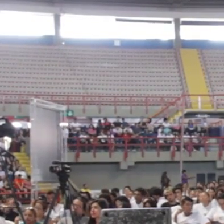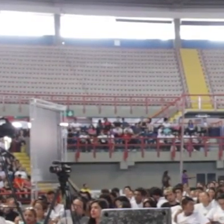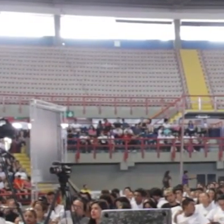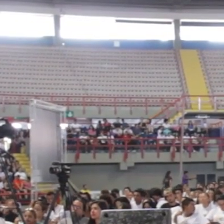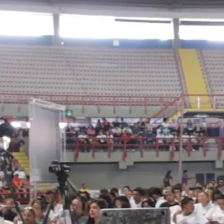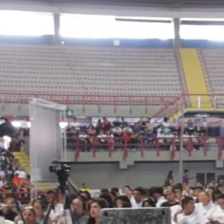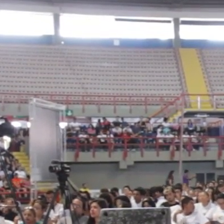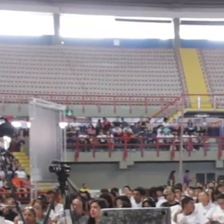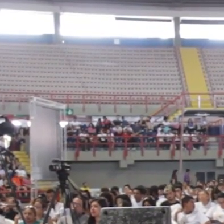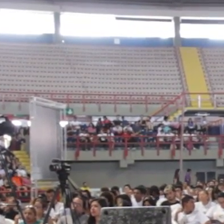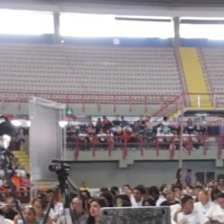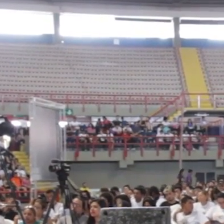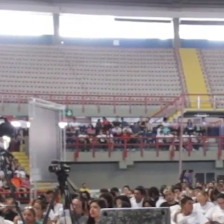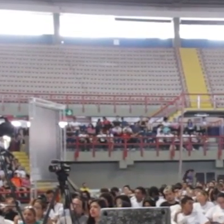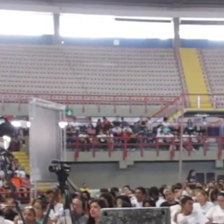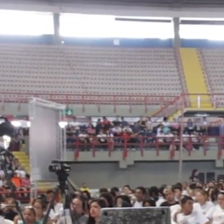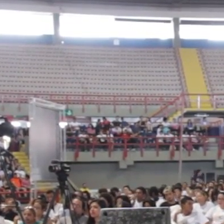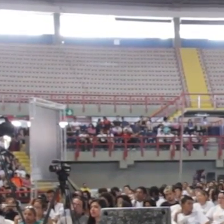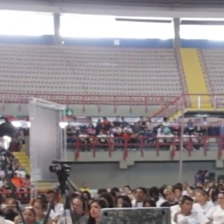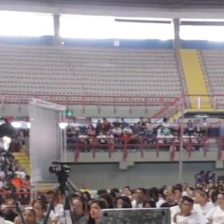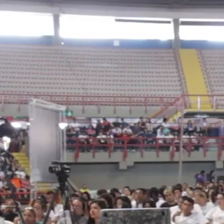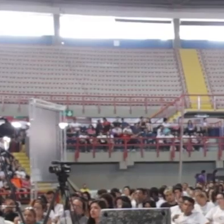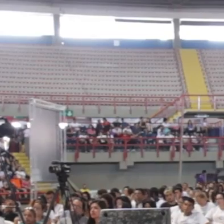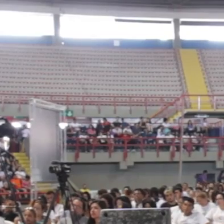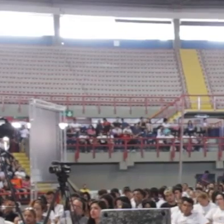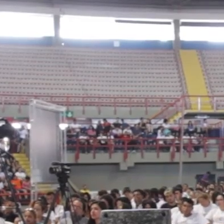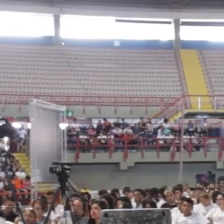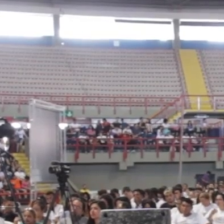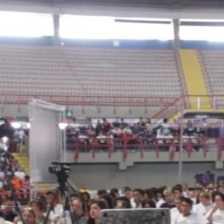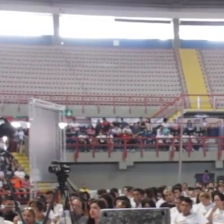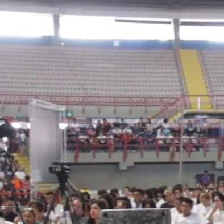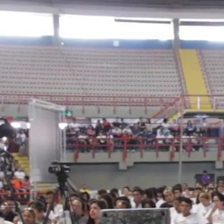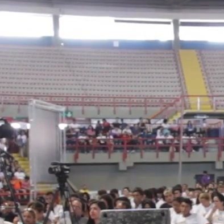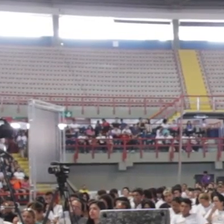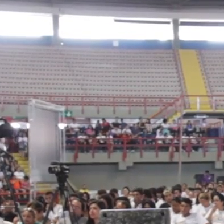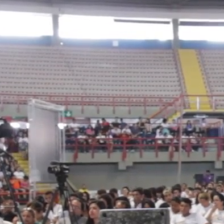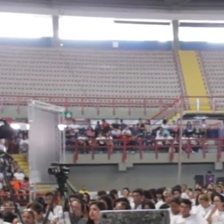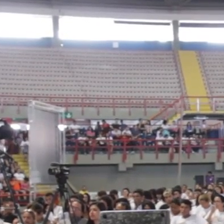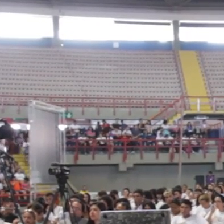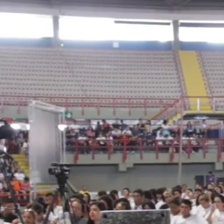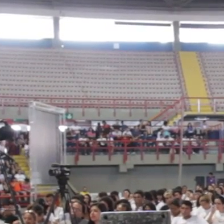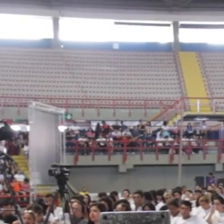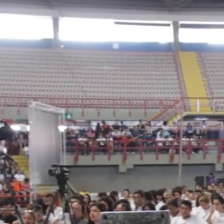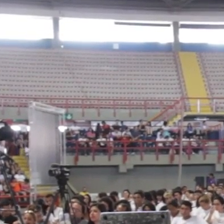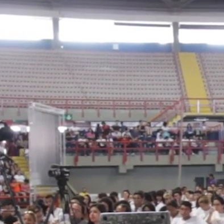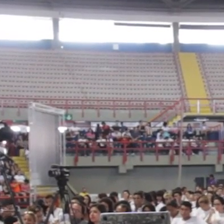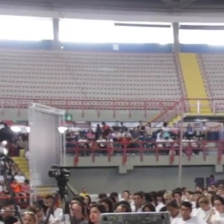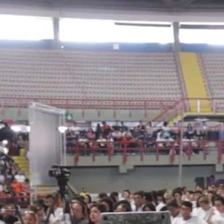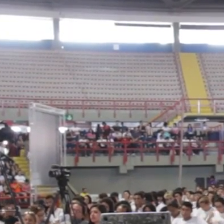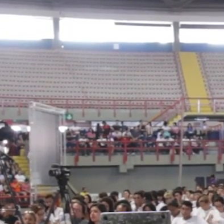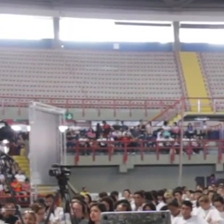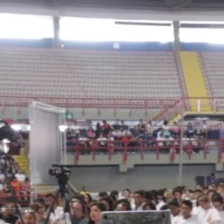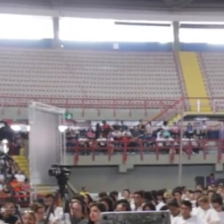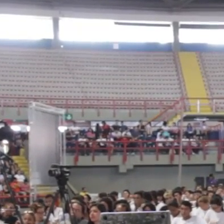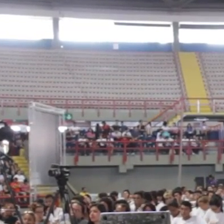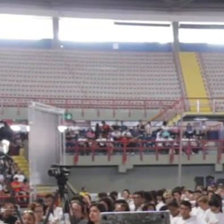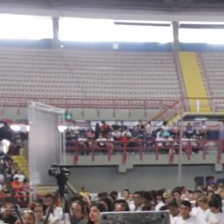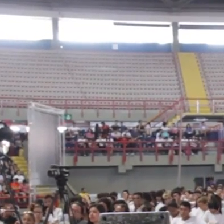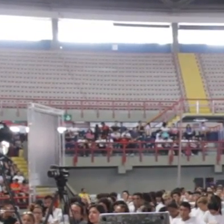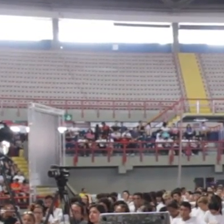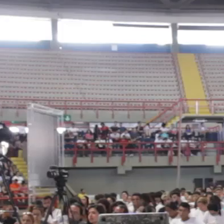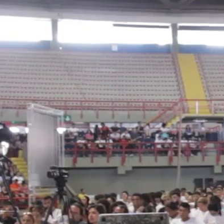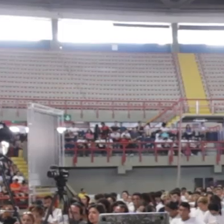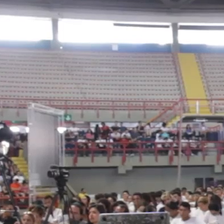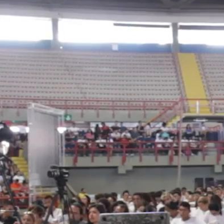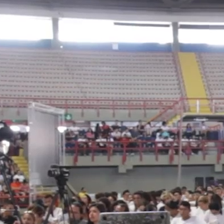me entendendo. Pronto, oh, coisa boa, é atenção. Tudo tranquilo? Por sinal, hoje,